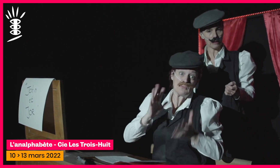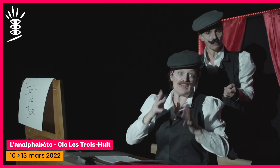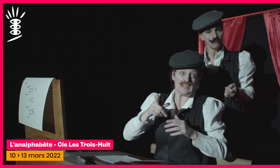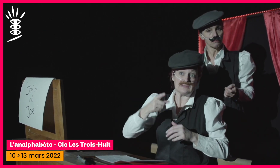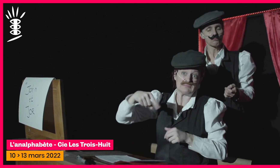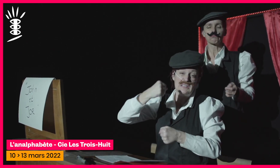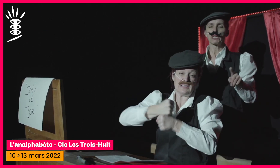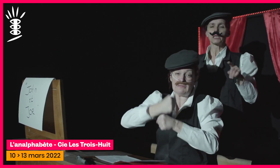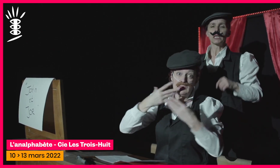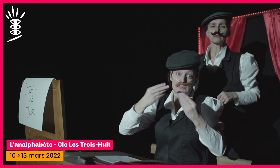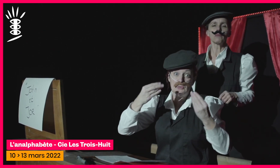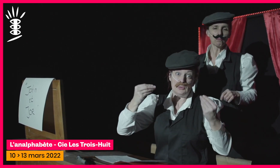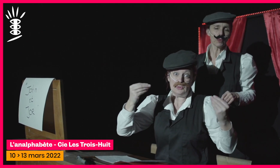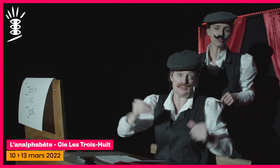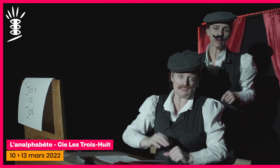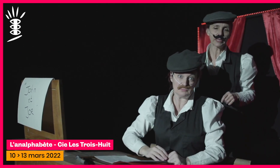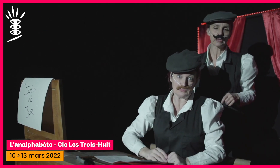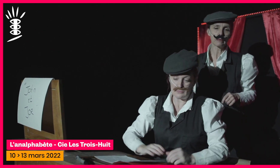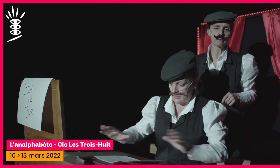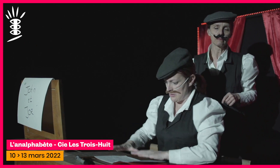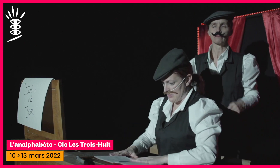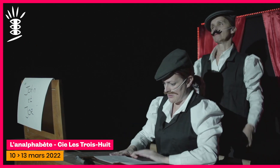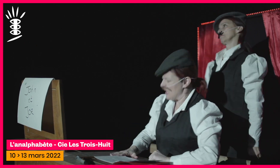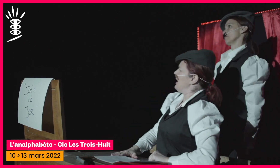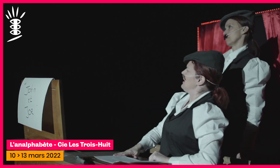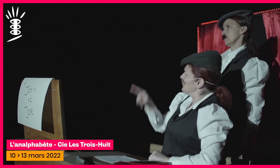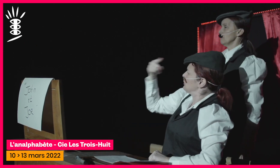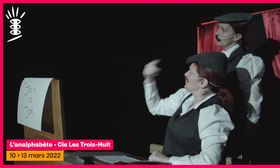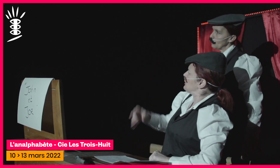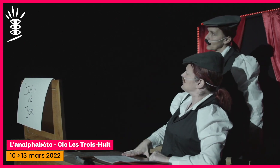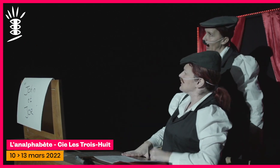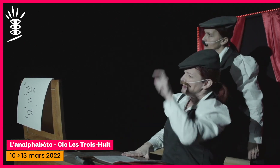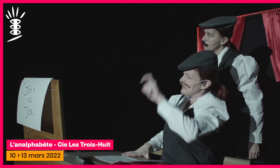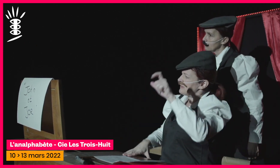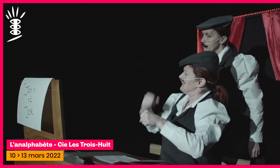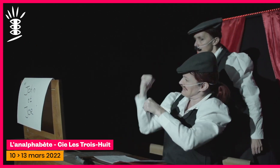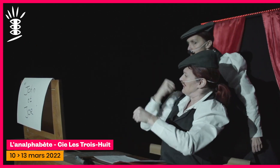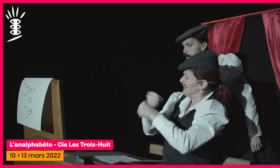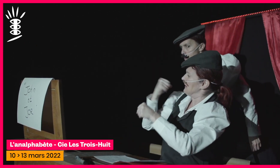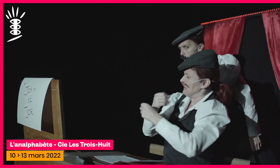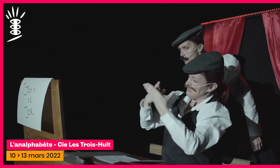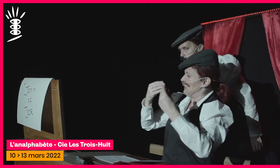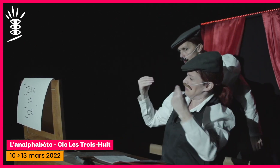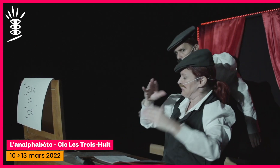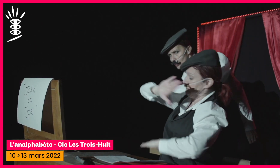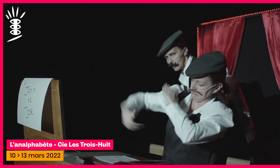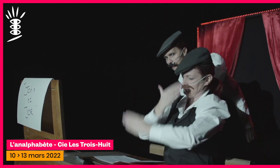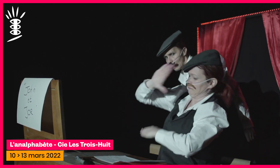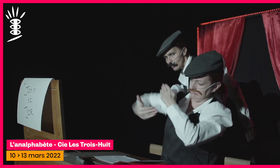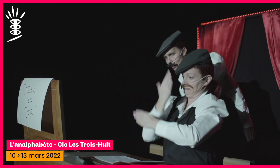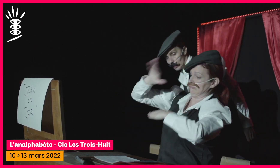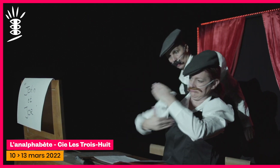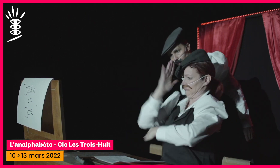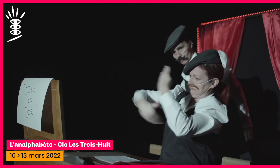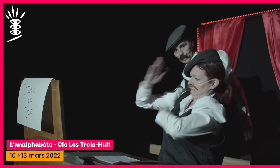J'en sais rien. Il a sûrement beaucoup travaillé. Tu n'y penses pas? John, je connais des